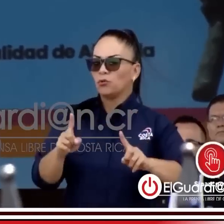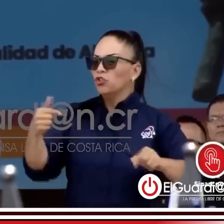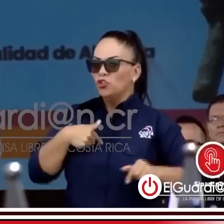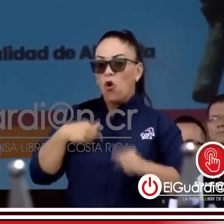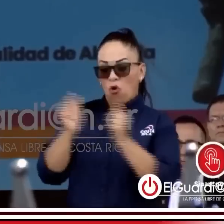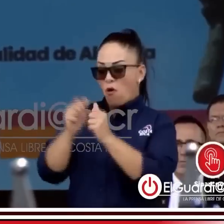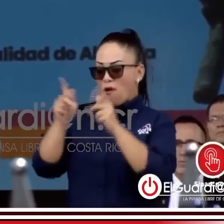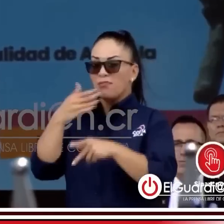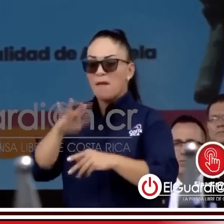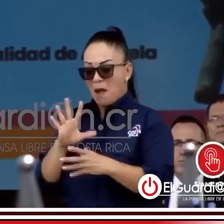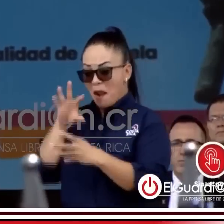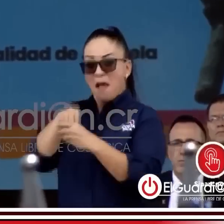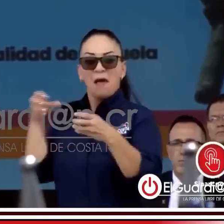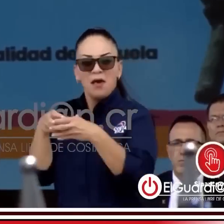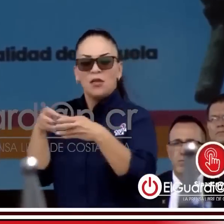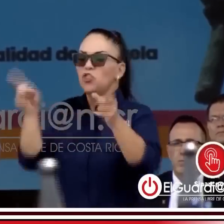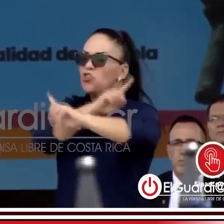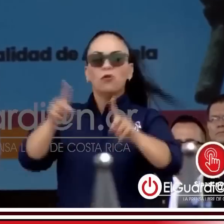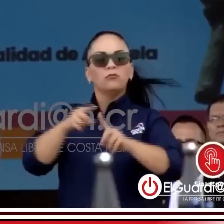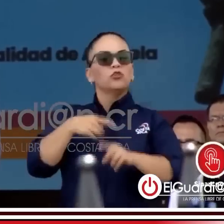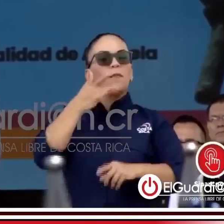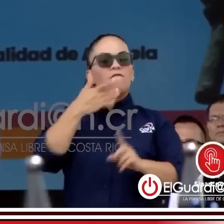Prefiero volarlos.